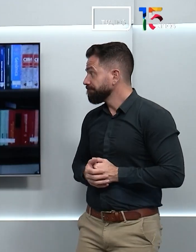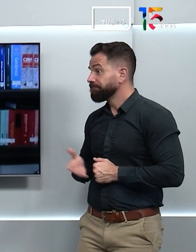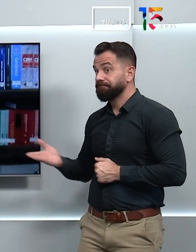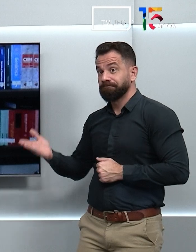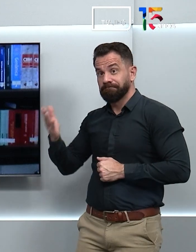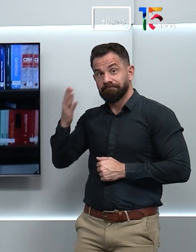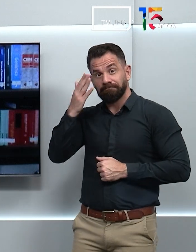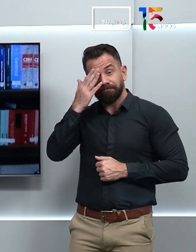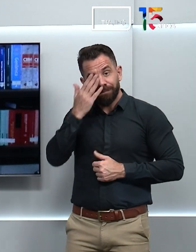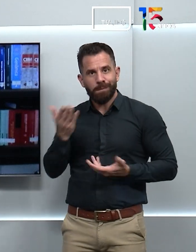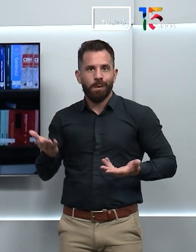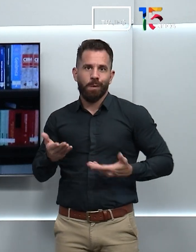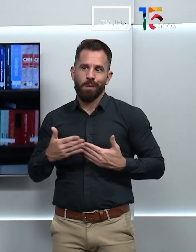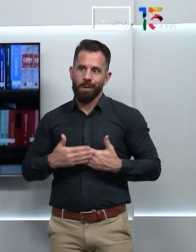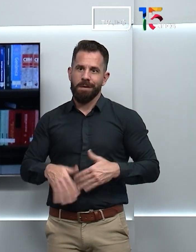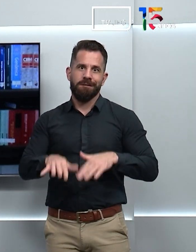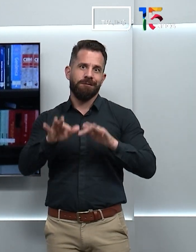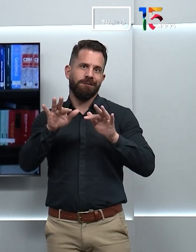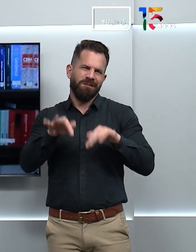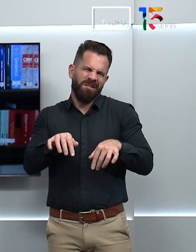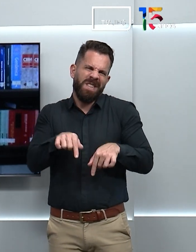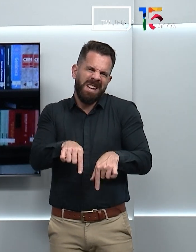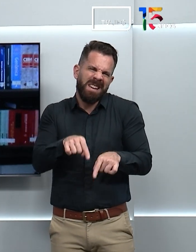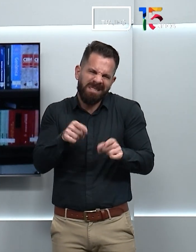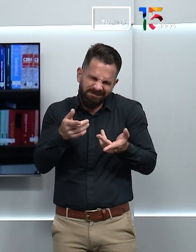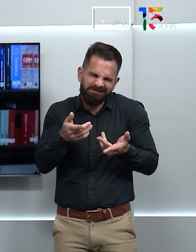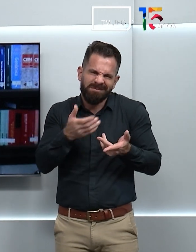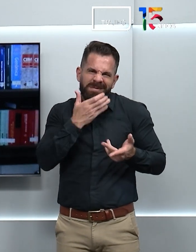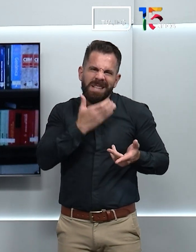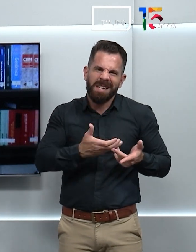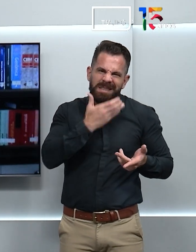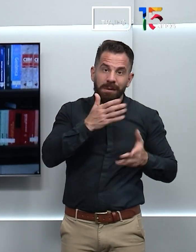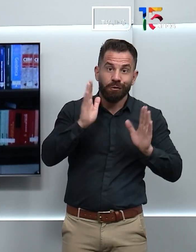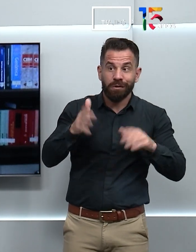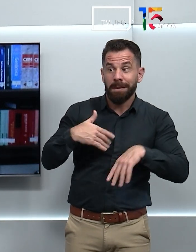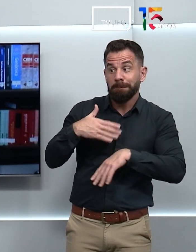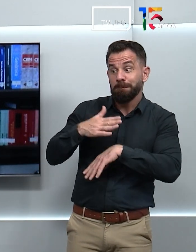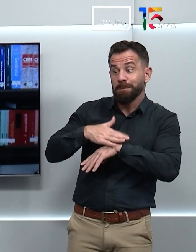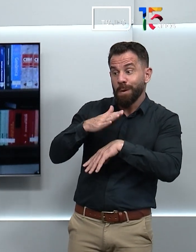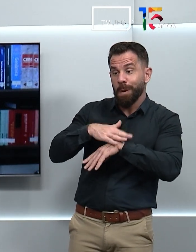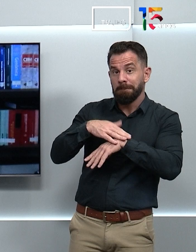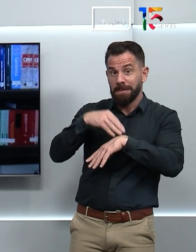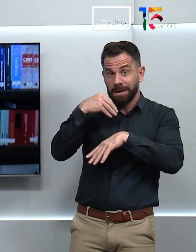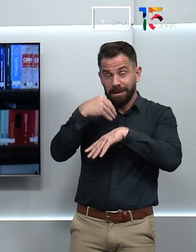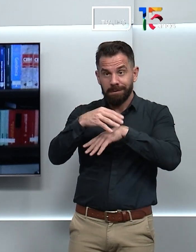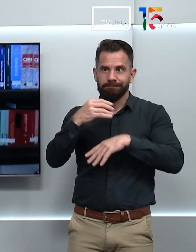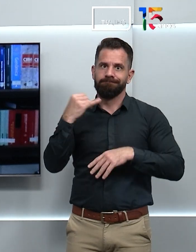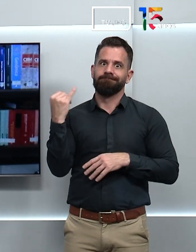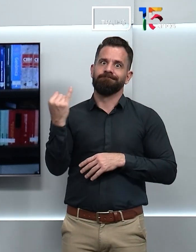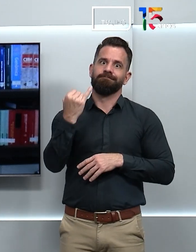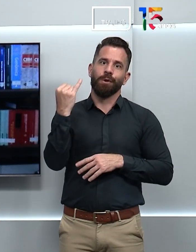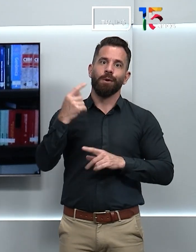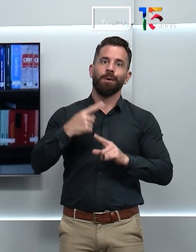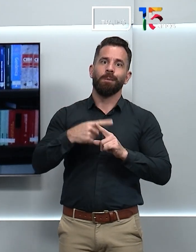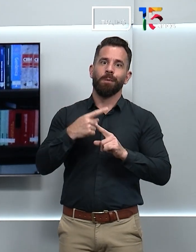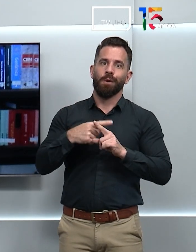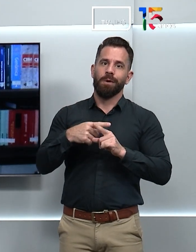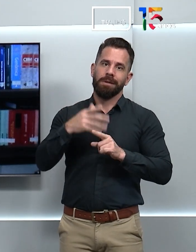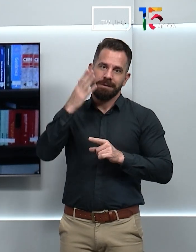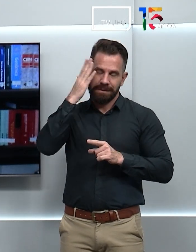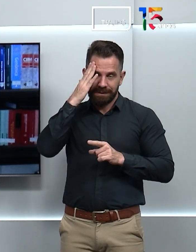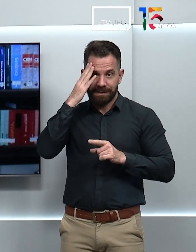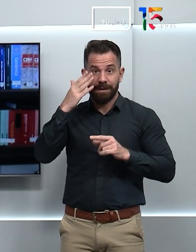esse assunto, acredito eu que seja o momento ideal. Há poucos dias aí do ano novo, que vai ser quando vai ser exibido